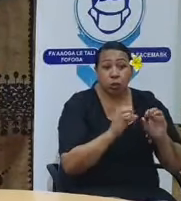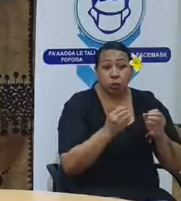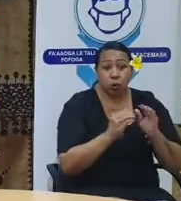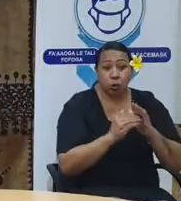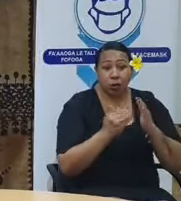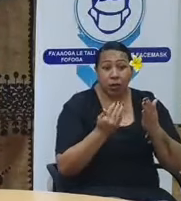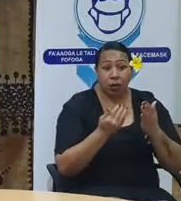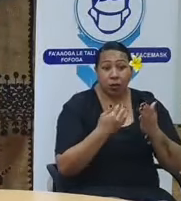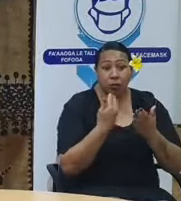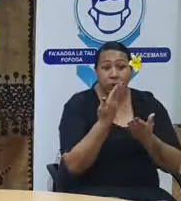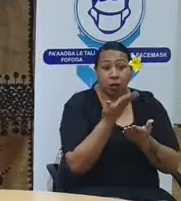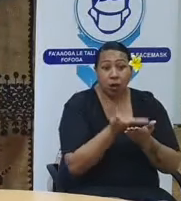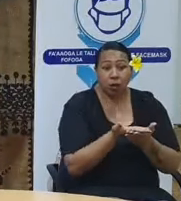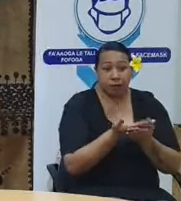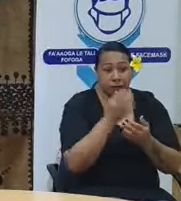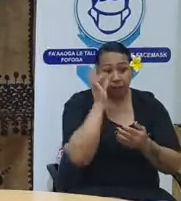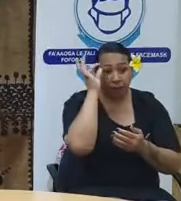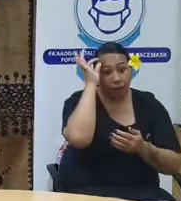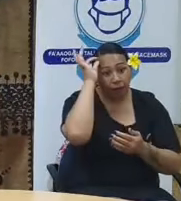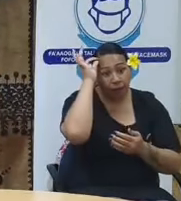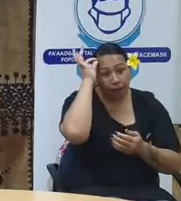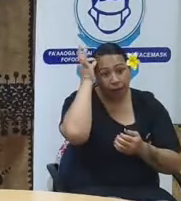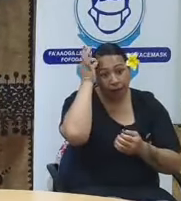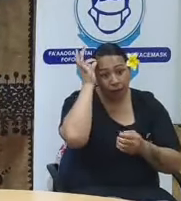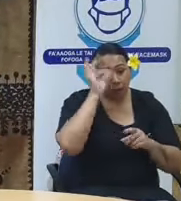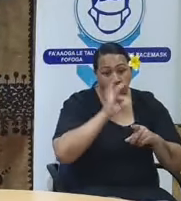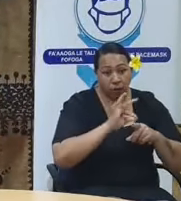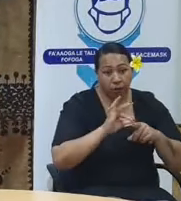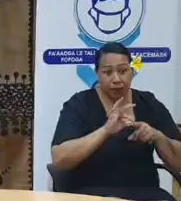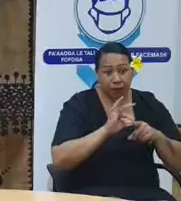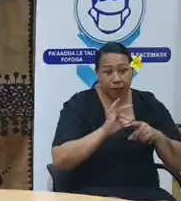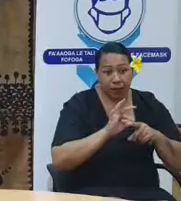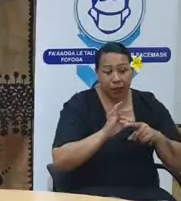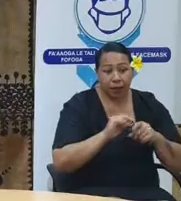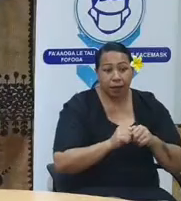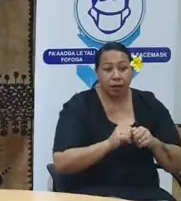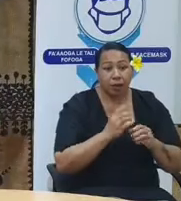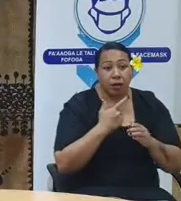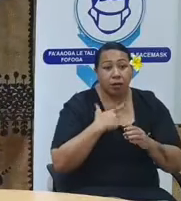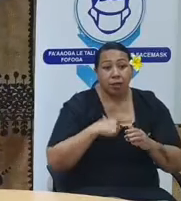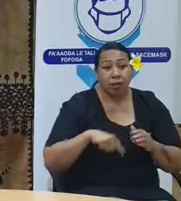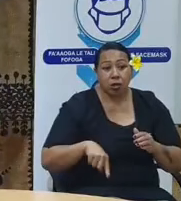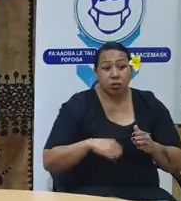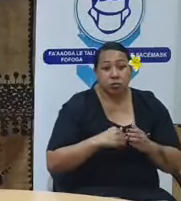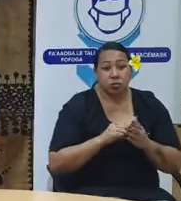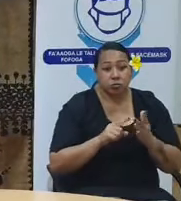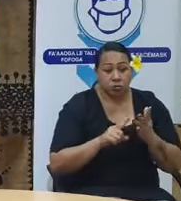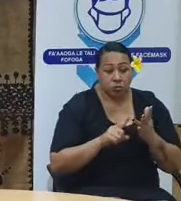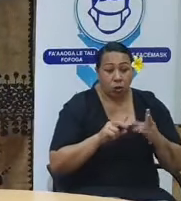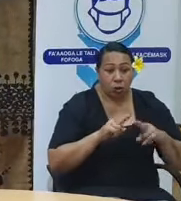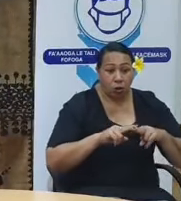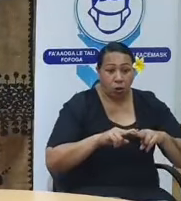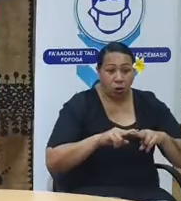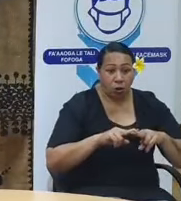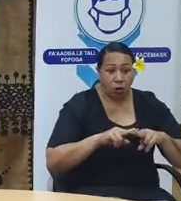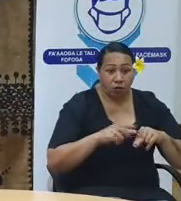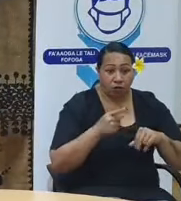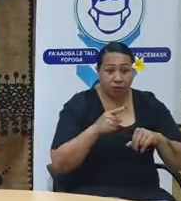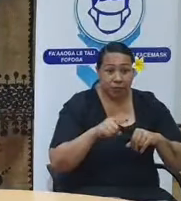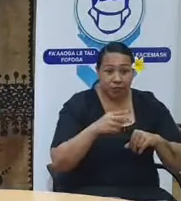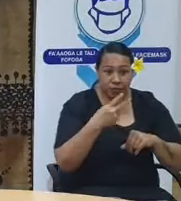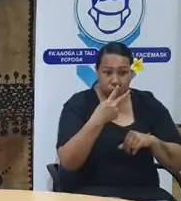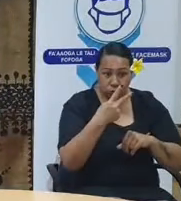ton uli la no sama sama ya ona o tu la ngai ta tu cases o le nga yai ye fo ila le